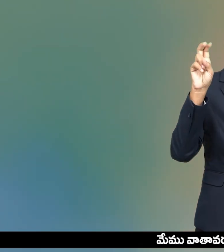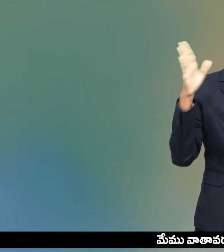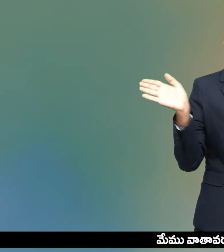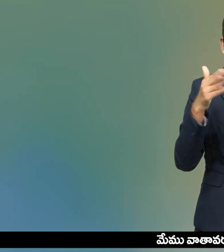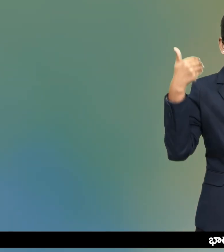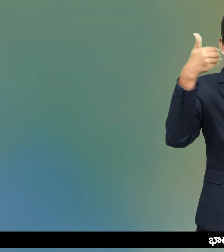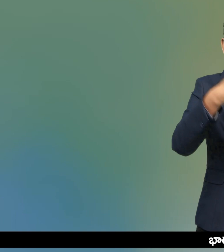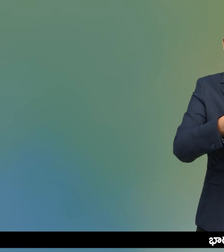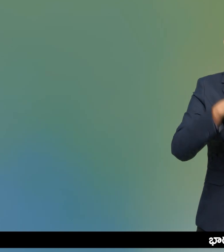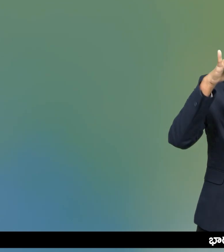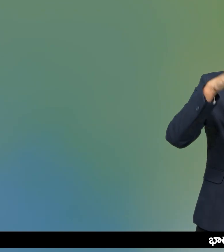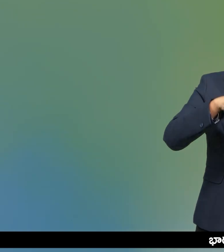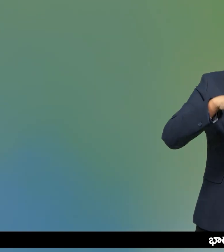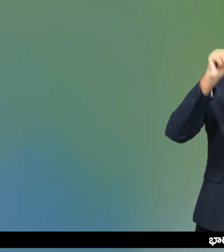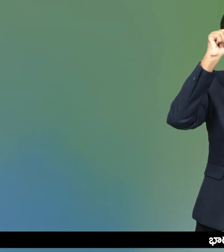చేసుకుంటాము. భారతదేశం యొక్క